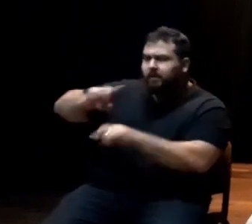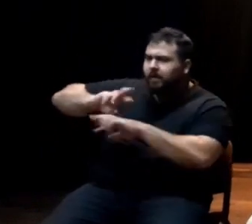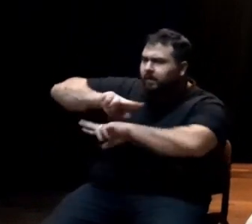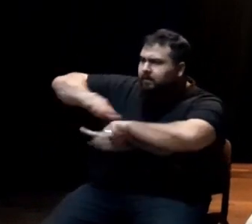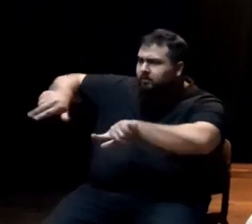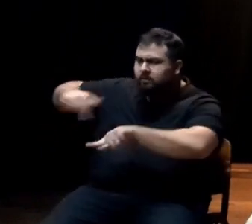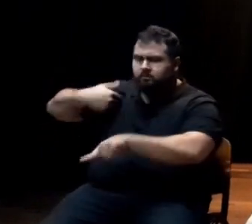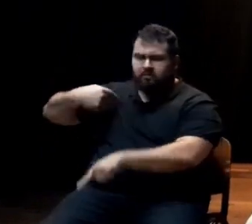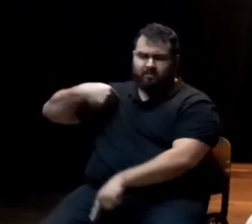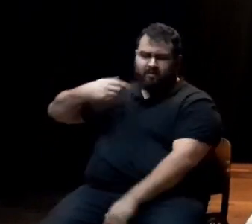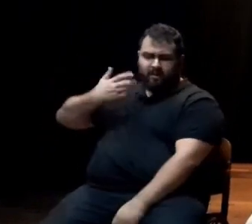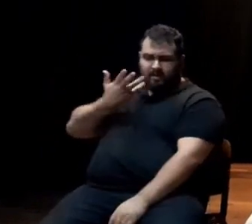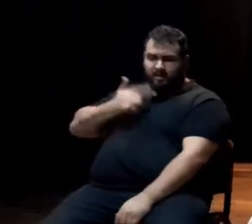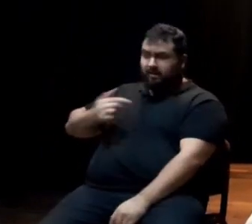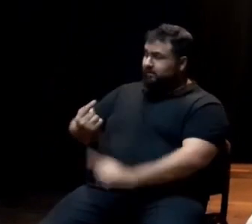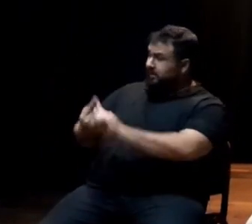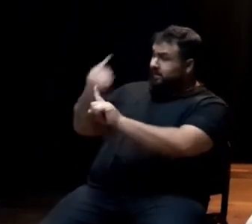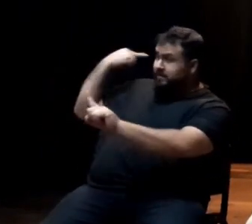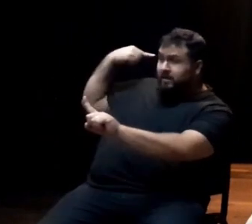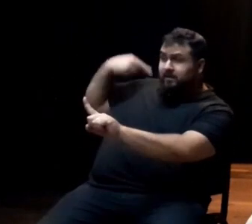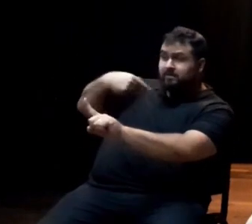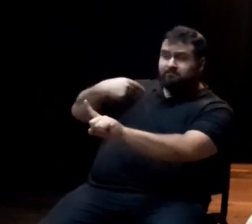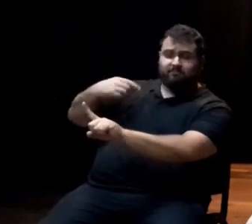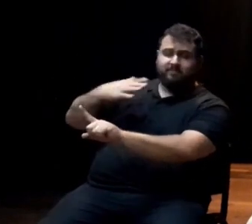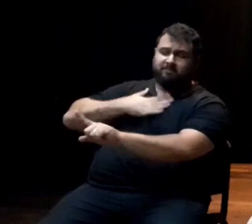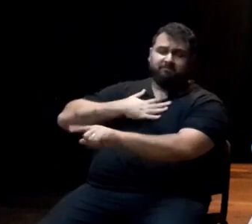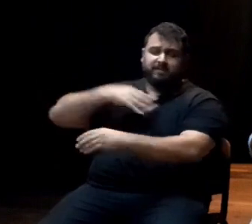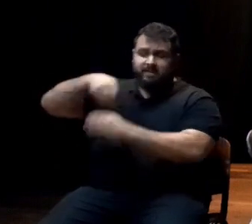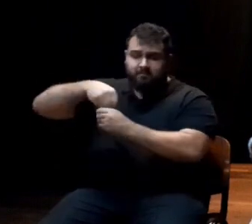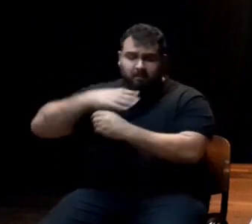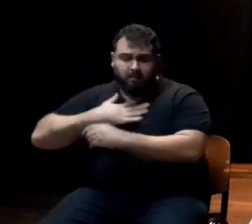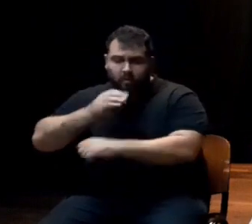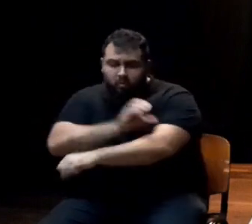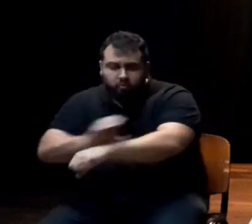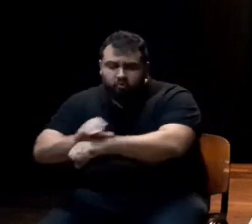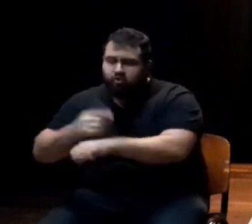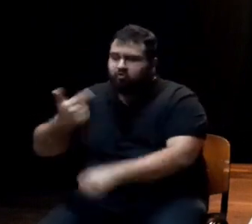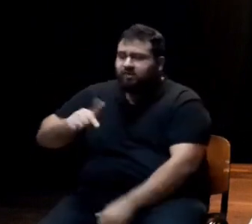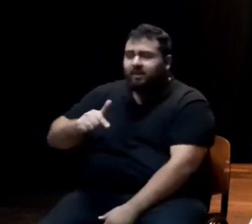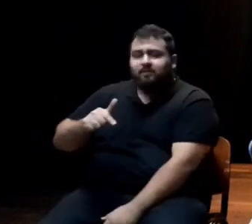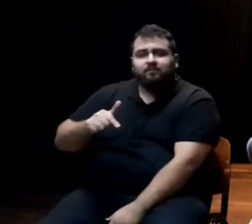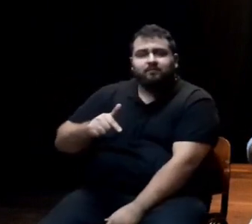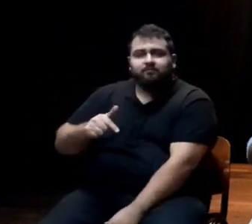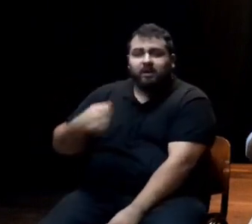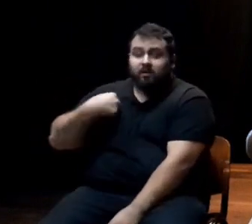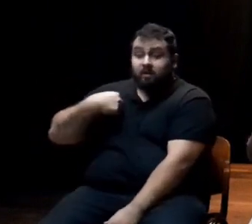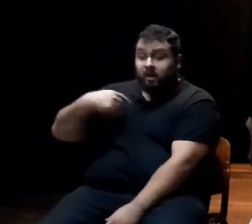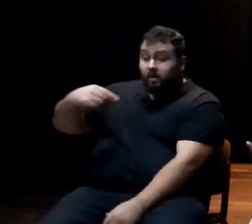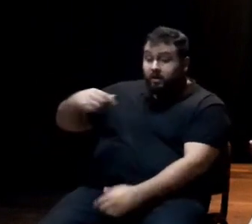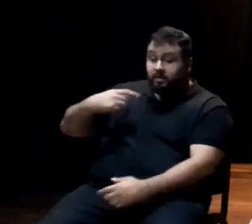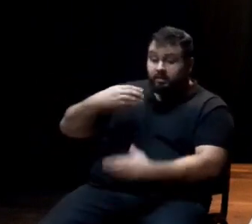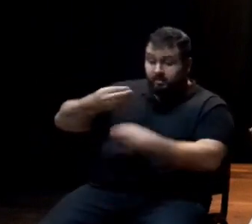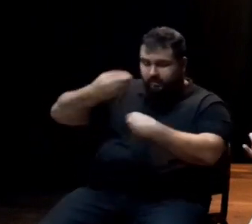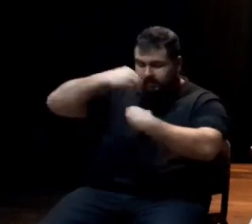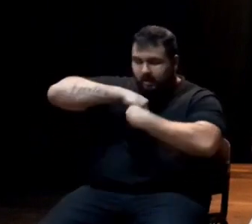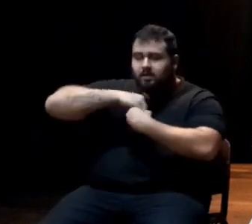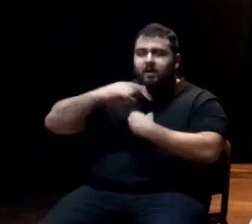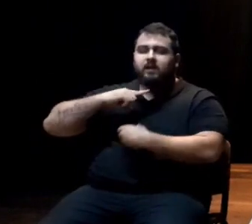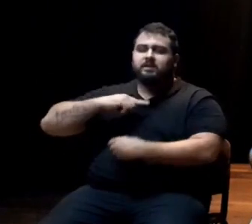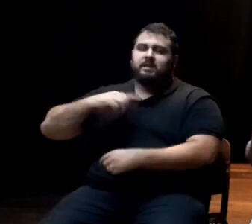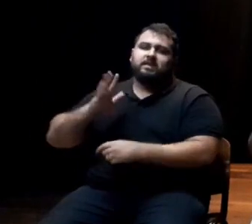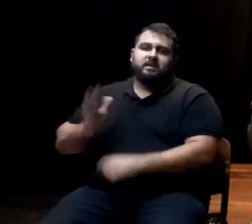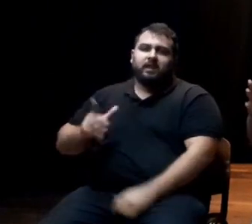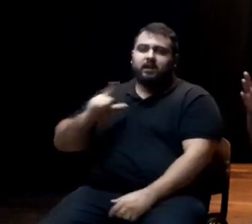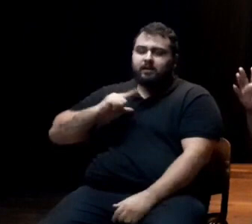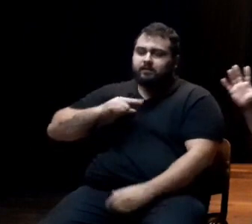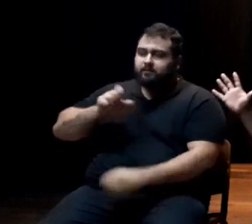entendi. Porque não era dentro da minha cultura. Então, como ele já tem isso enraizado, quando acontece alguma situação dentro de sala de aula,